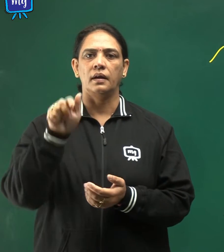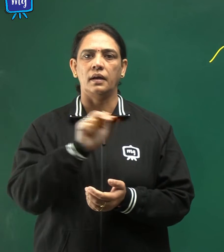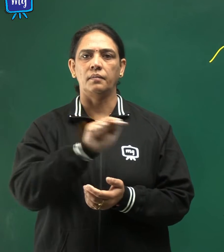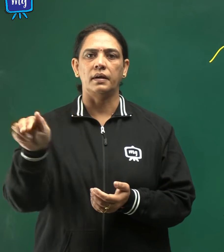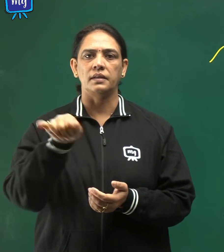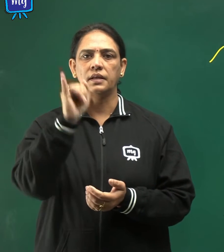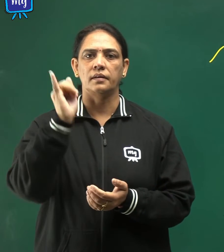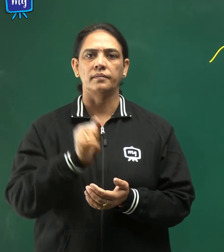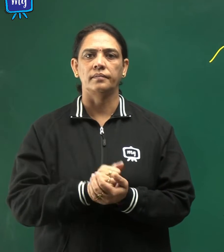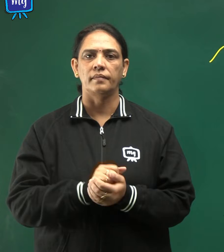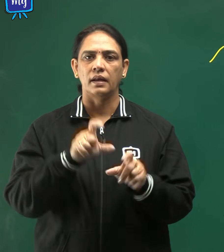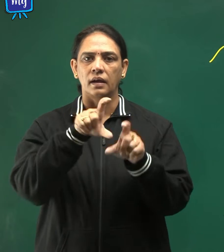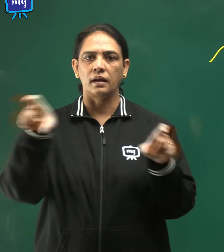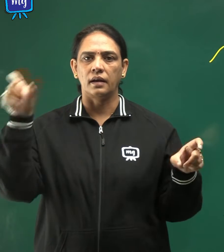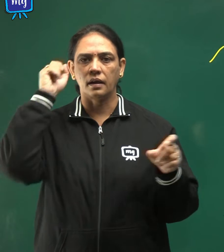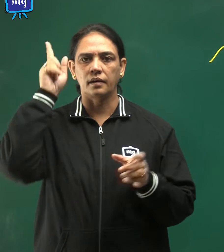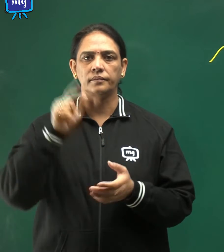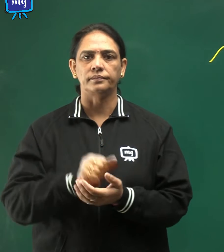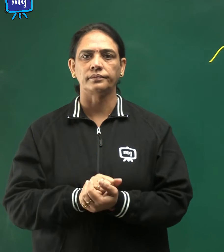1/6। समझ आ गया?